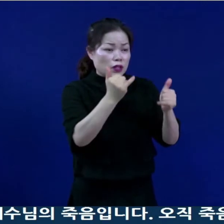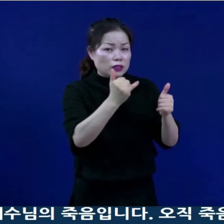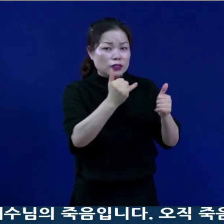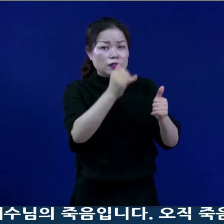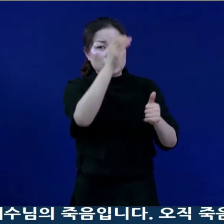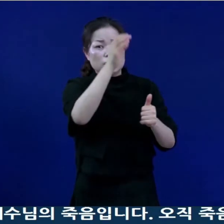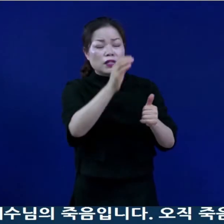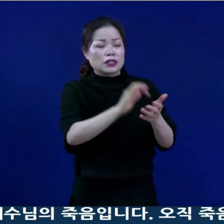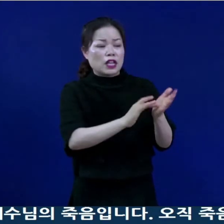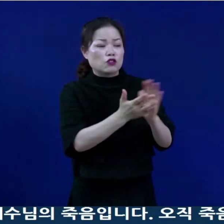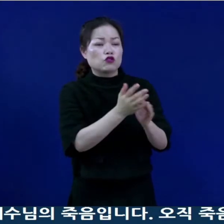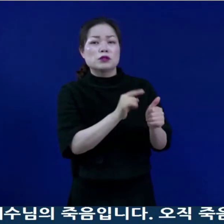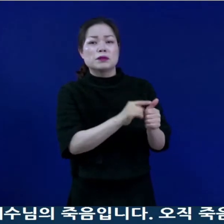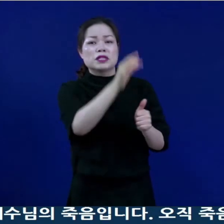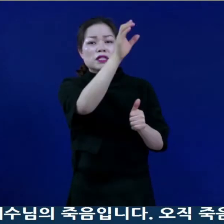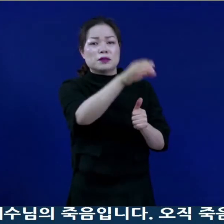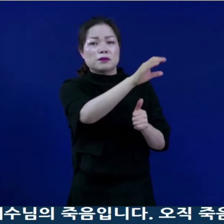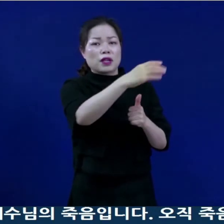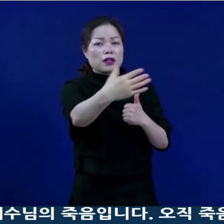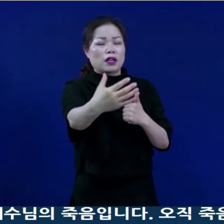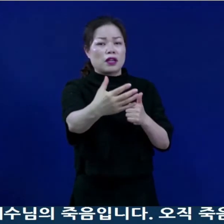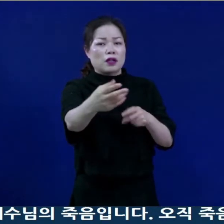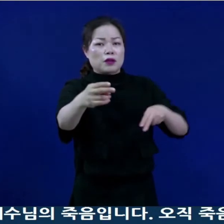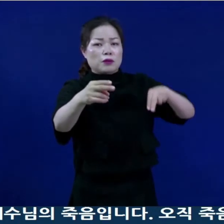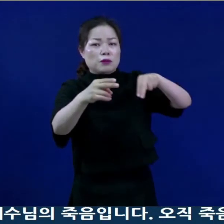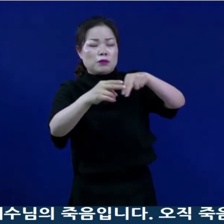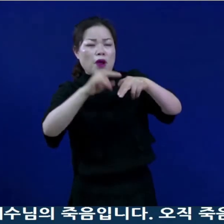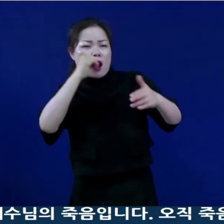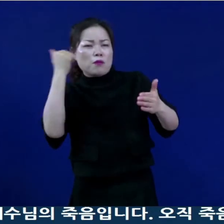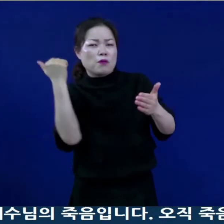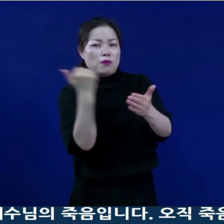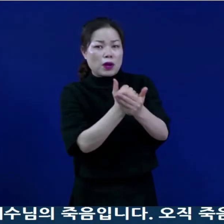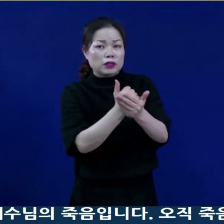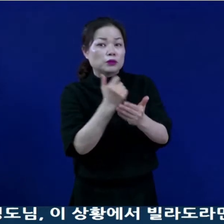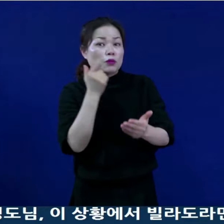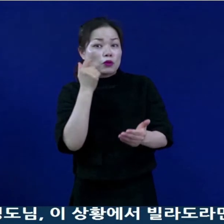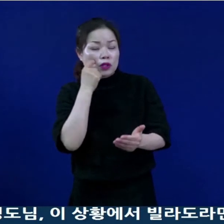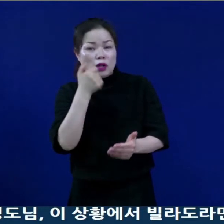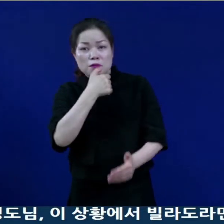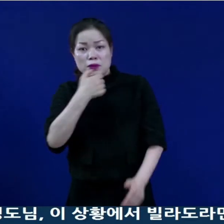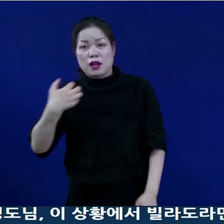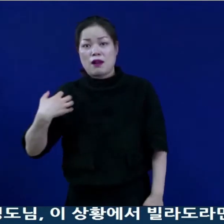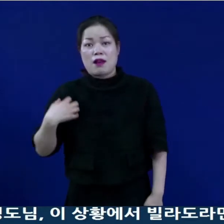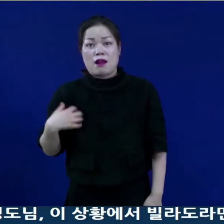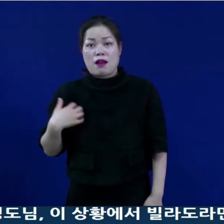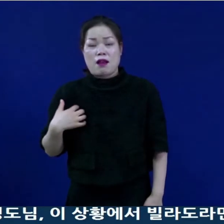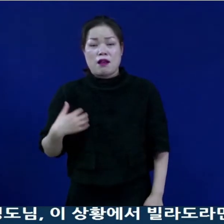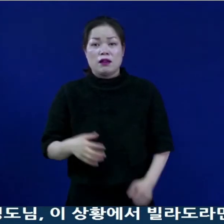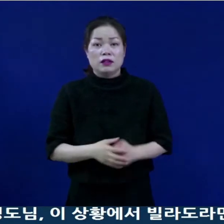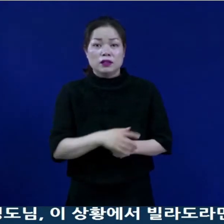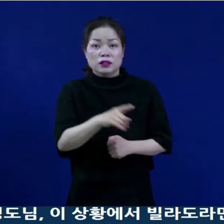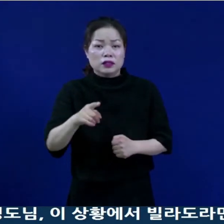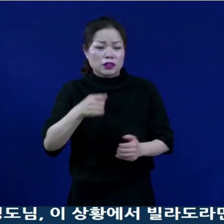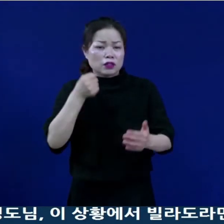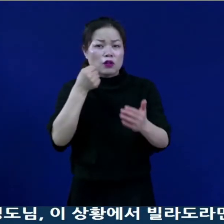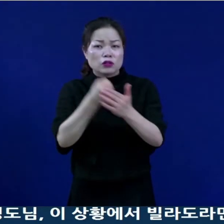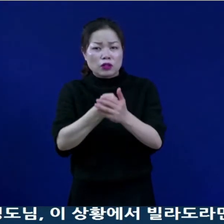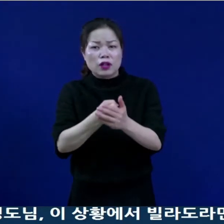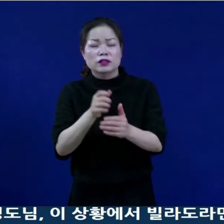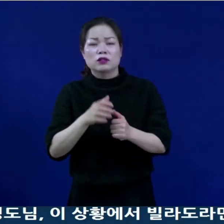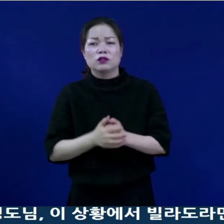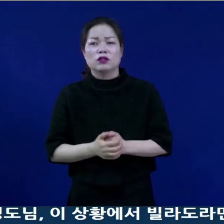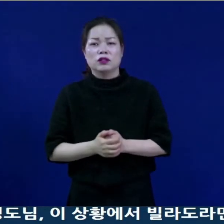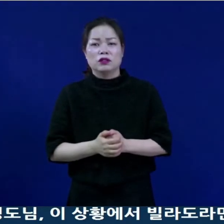수 없다라는 사실을 이 빌라도는 잘 알고 있었습니다. 그리고 그렇게 결정하는